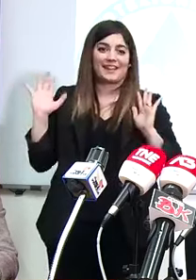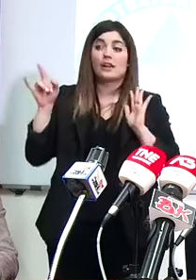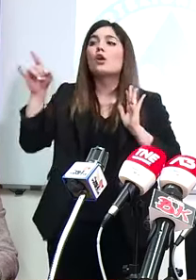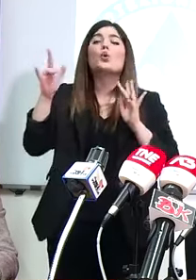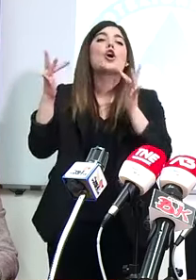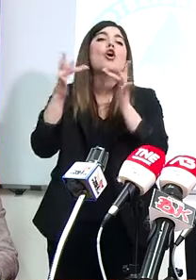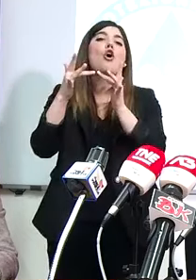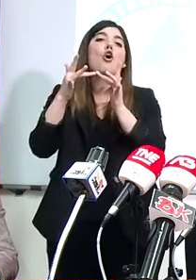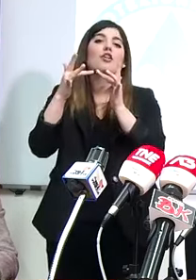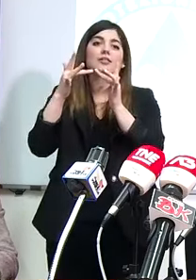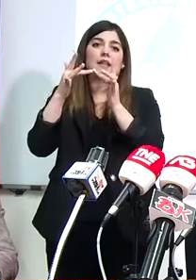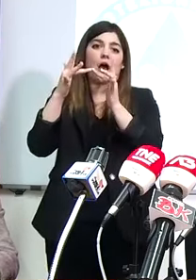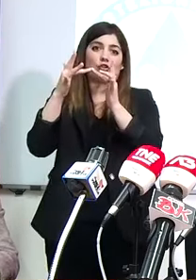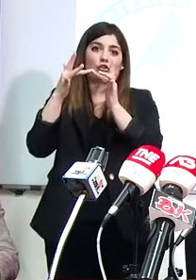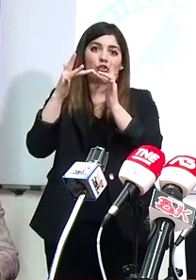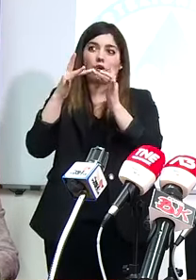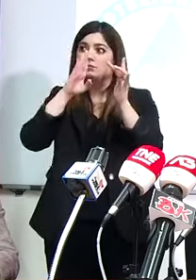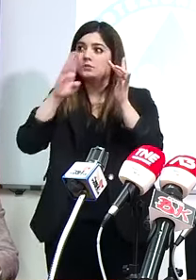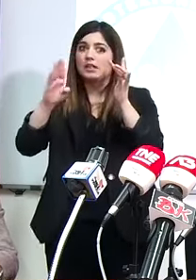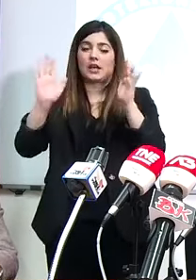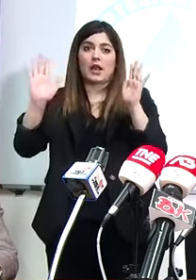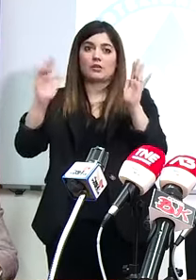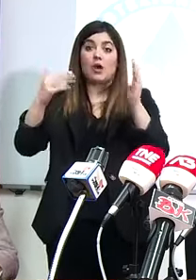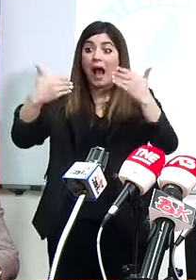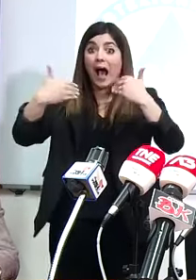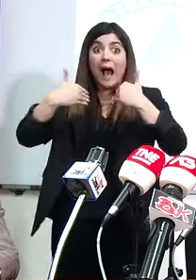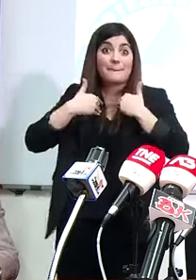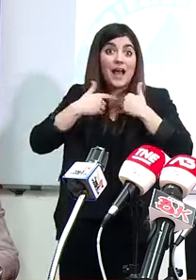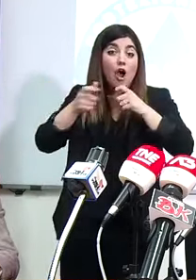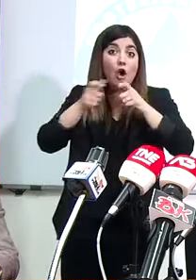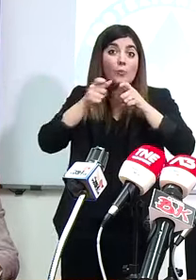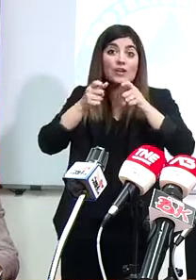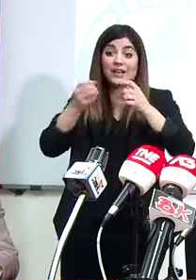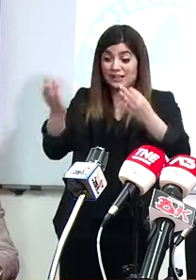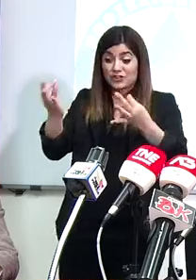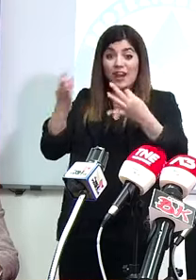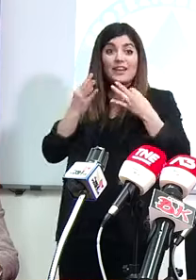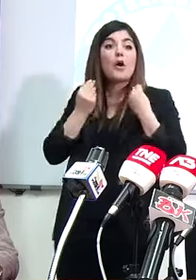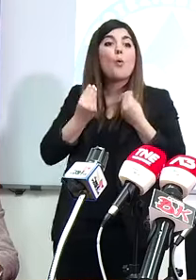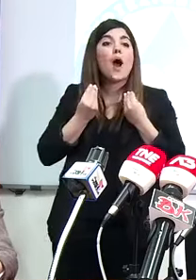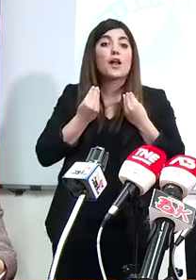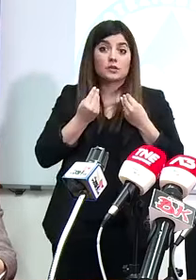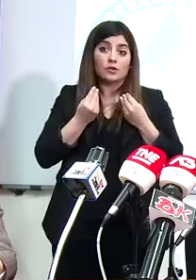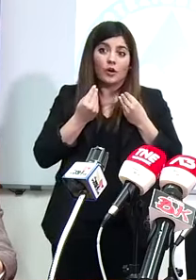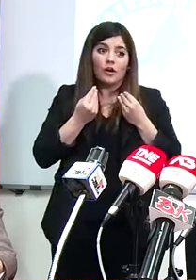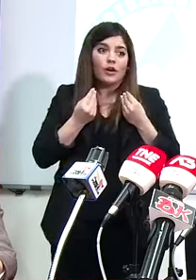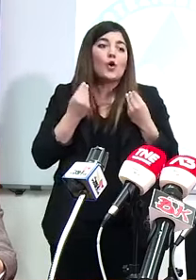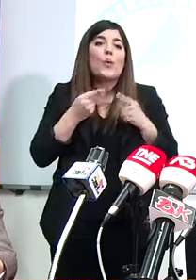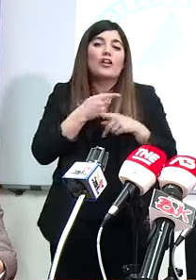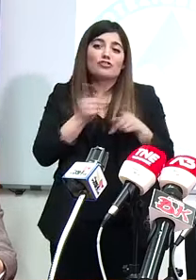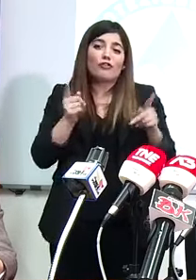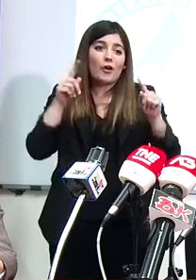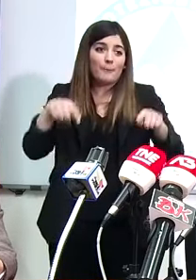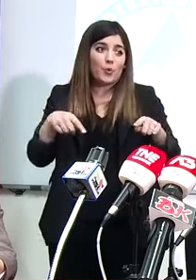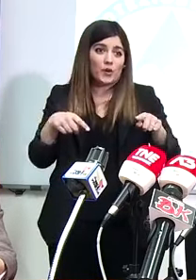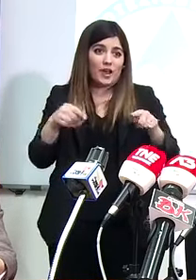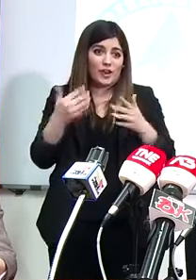e io a me è stata data comunicazione giorno che poi avete avuto notizia tutti che non venga fuori